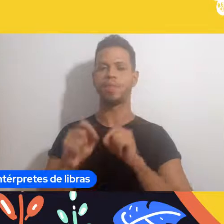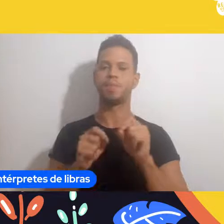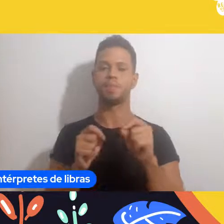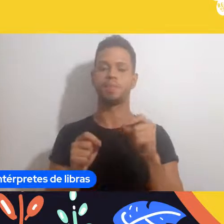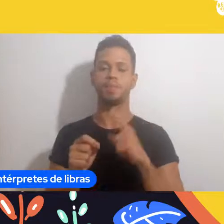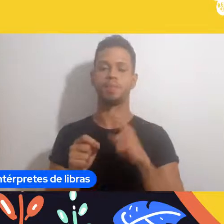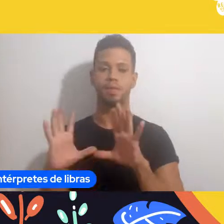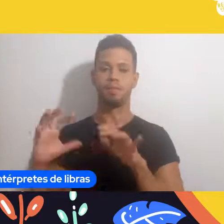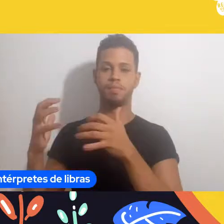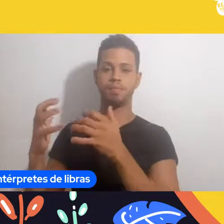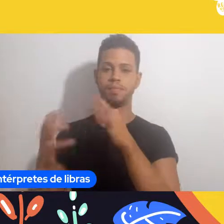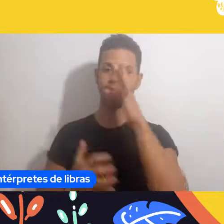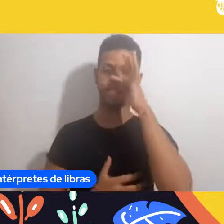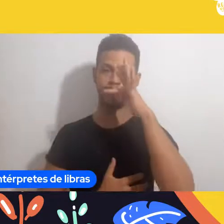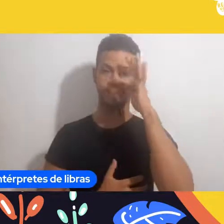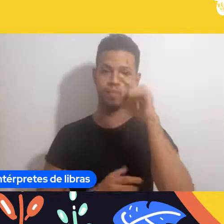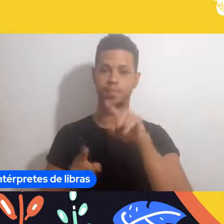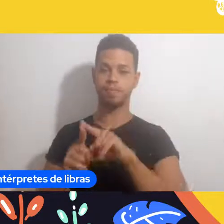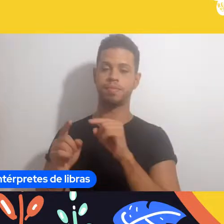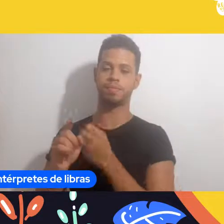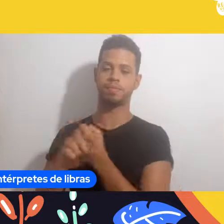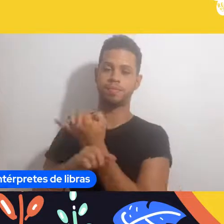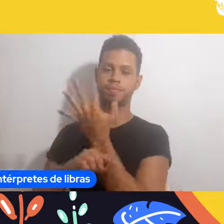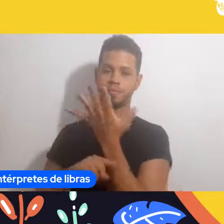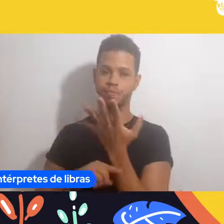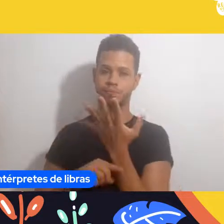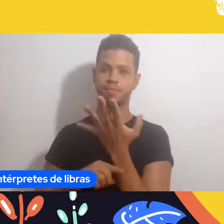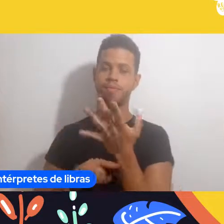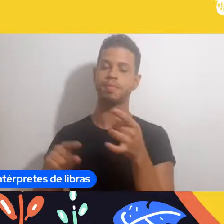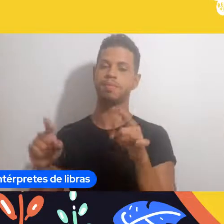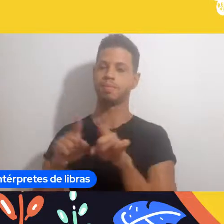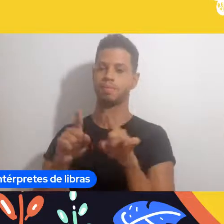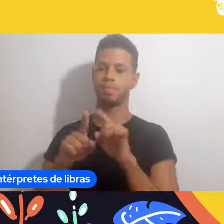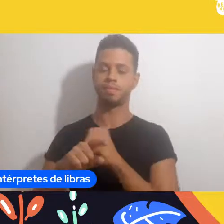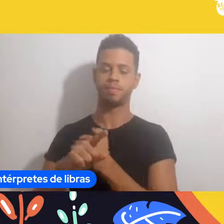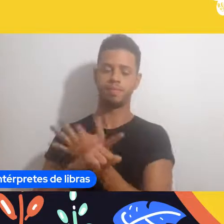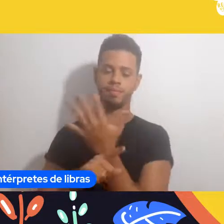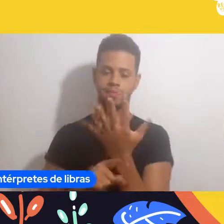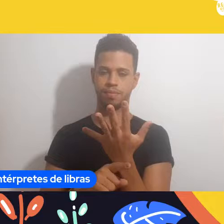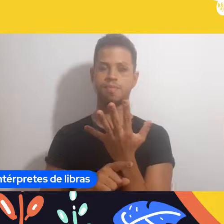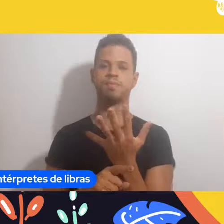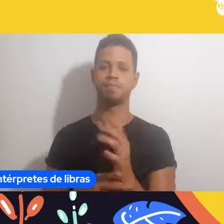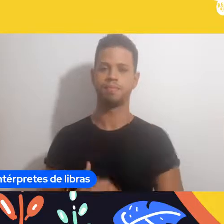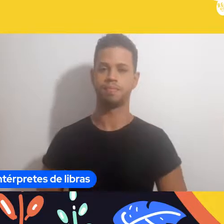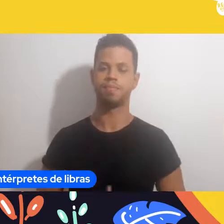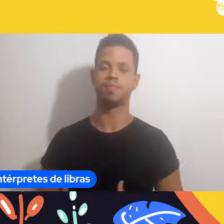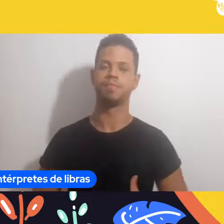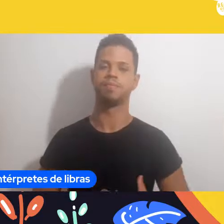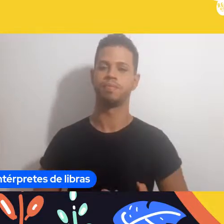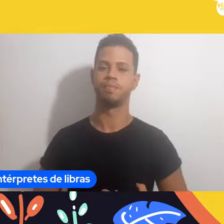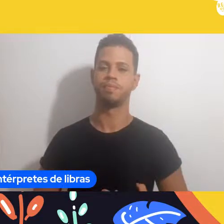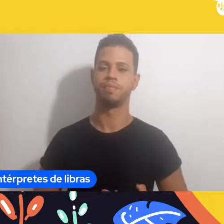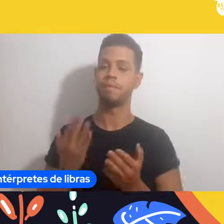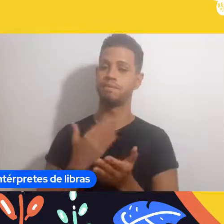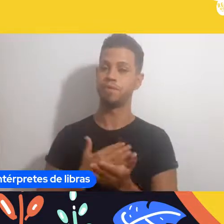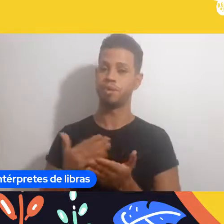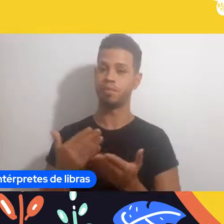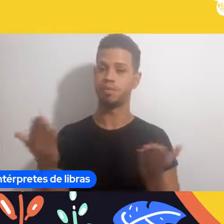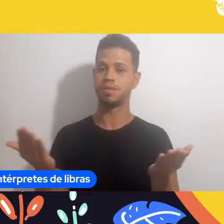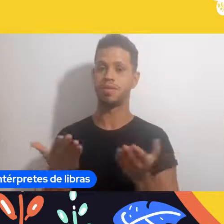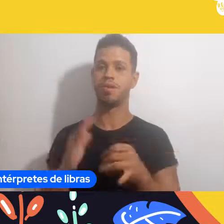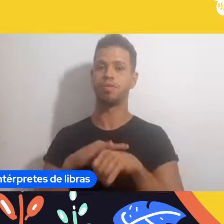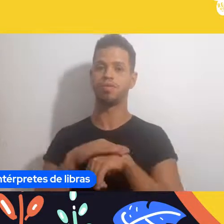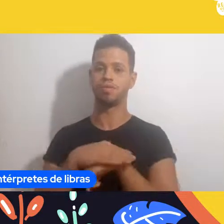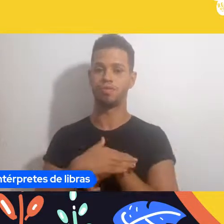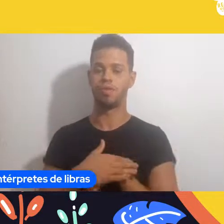de artesanato com planta, um vaso marajoara. Para começar a nossa noite de hoje,